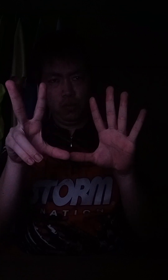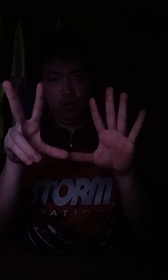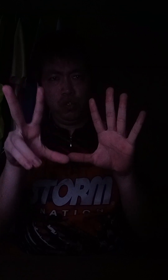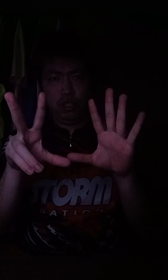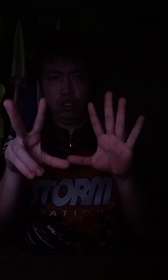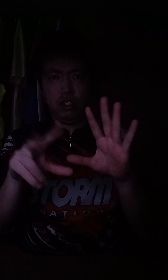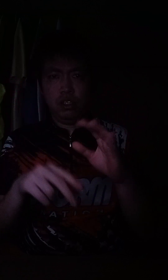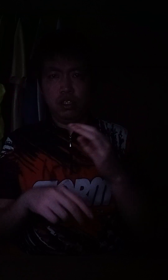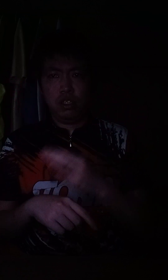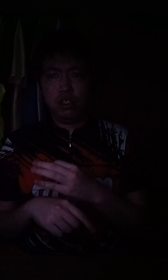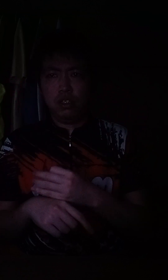8시.